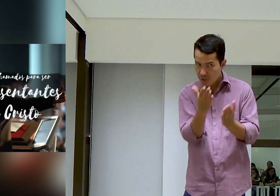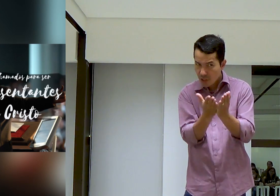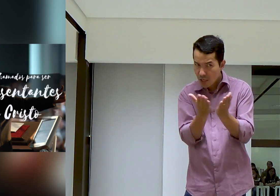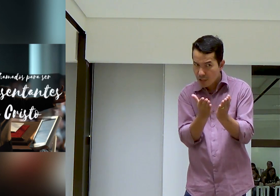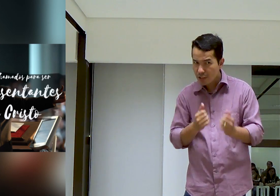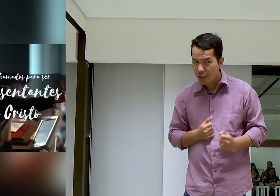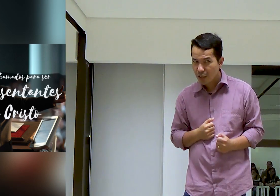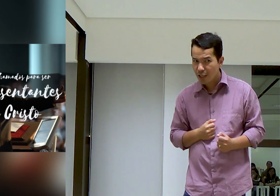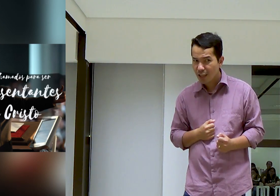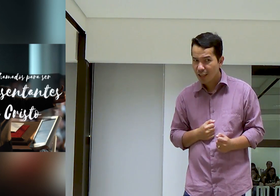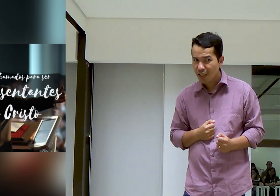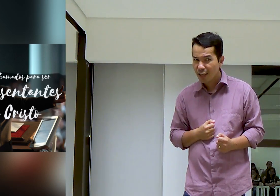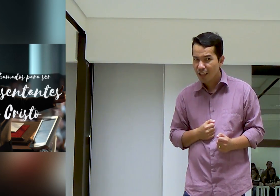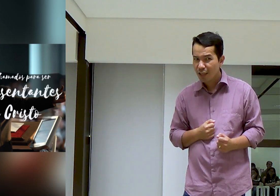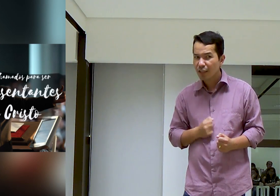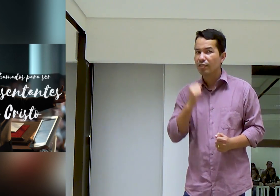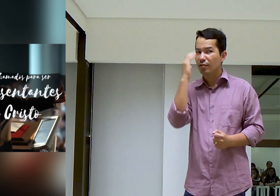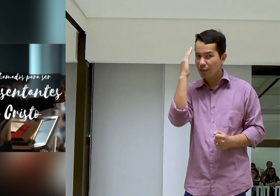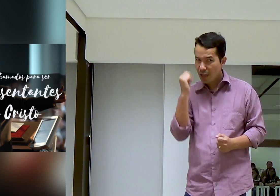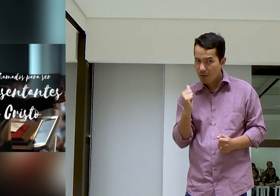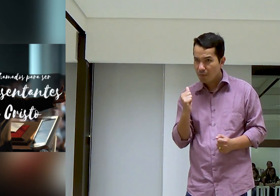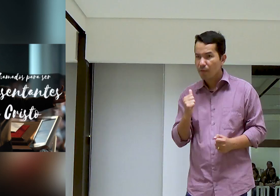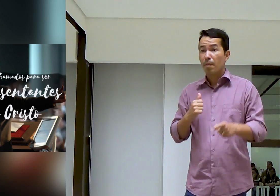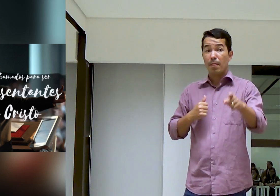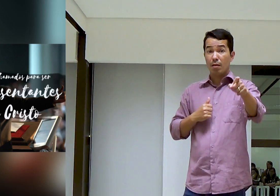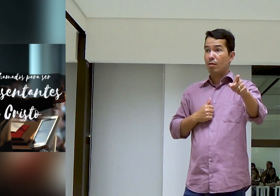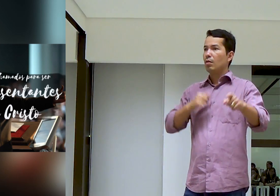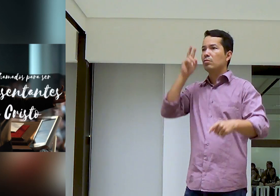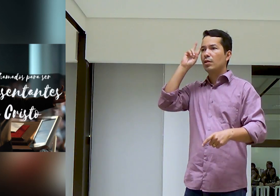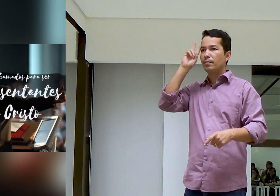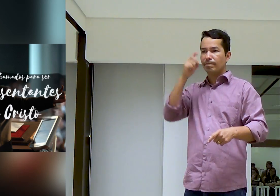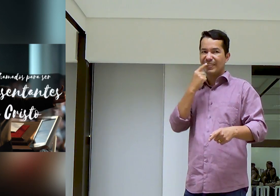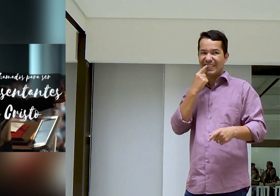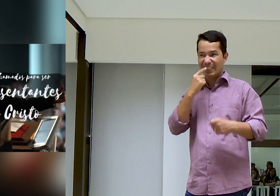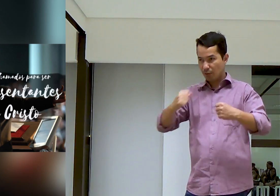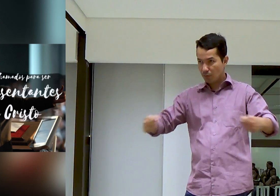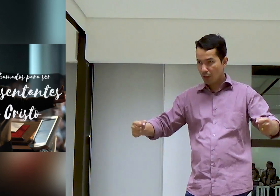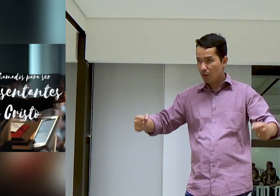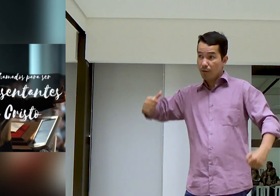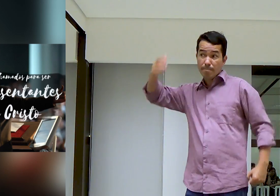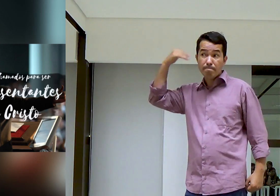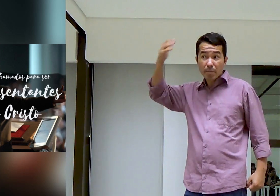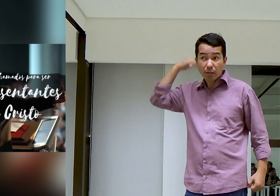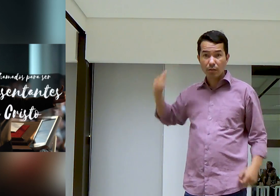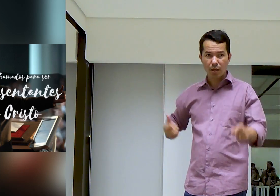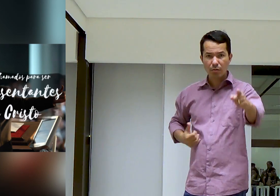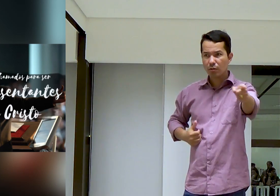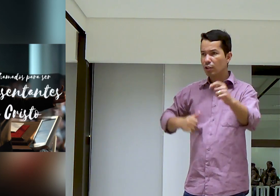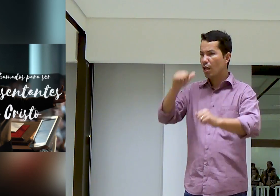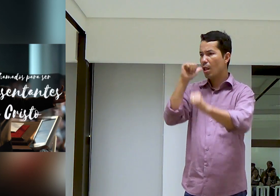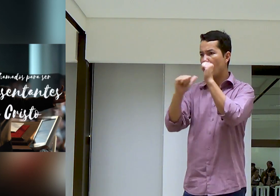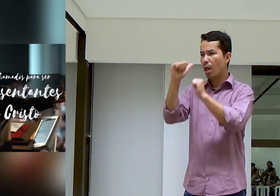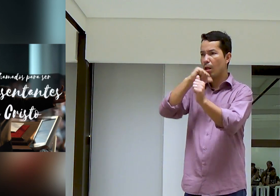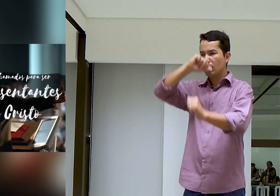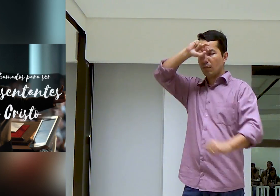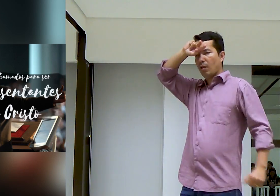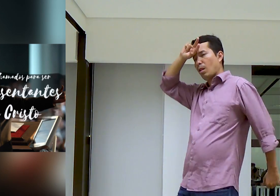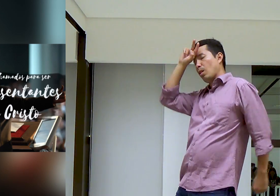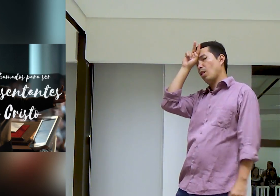família sabe que você é crente? Sabe? Eu me lembro do tubal. Ele, o